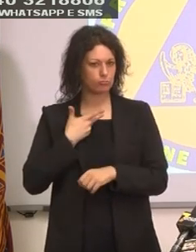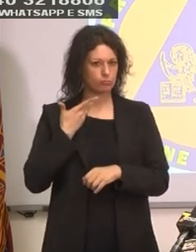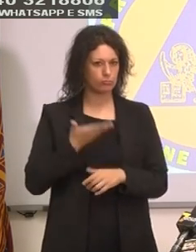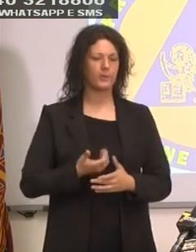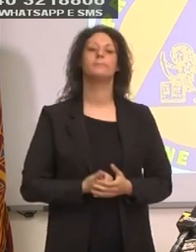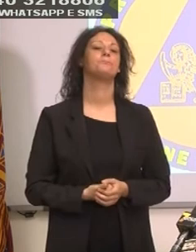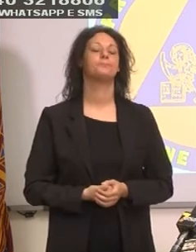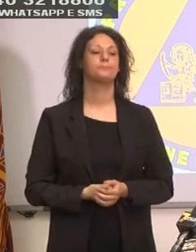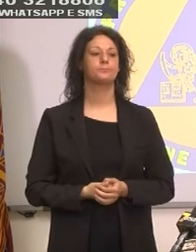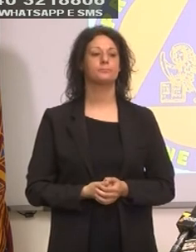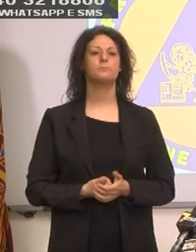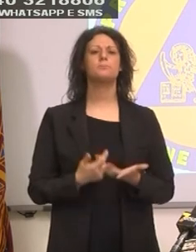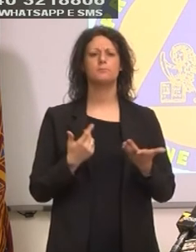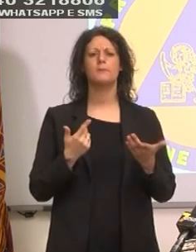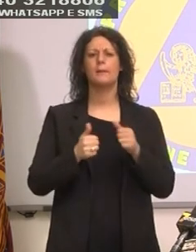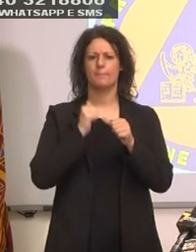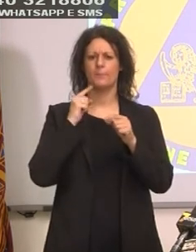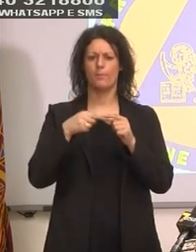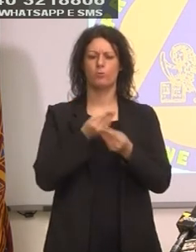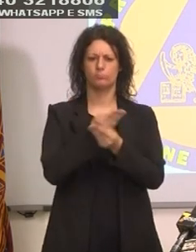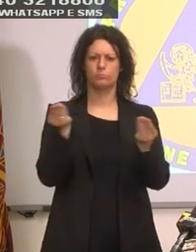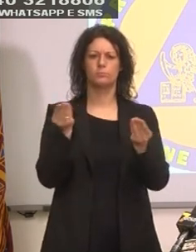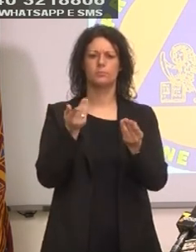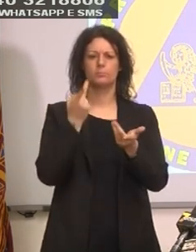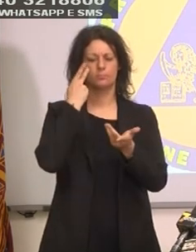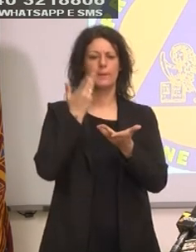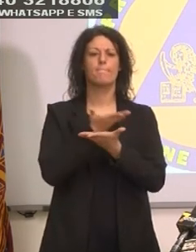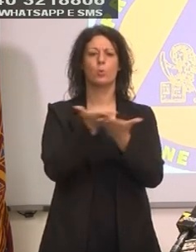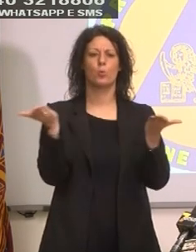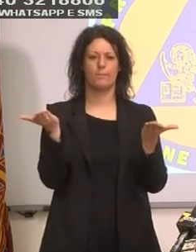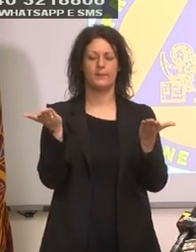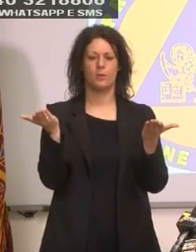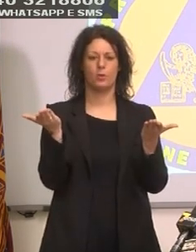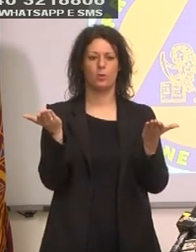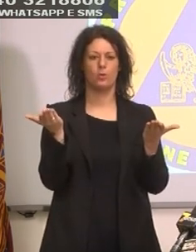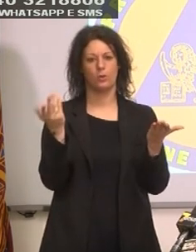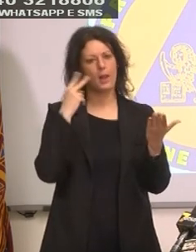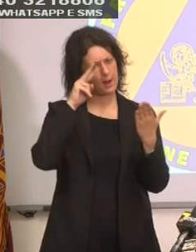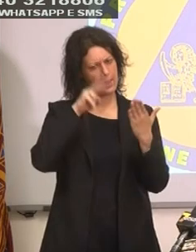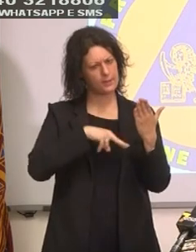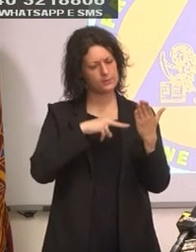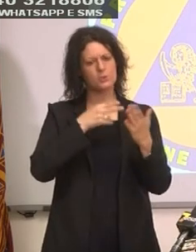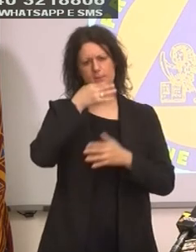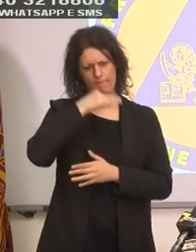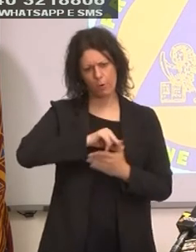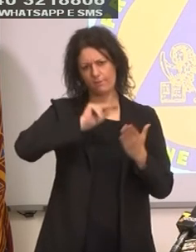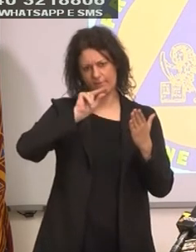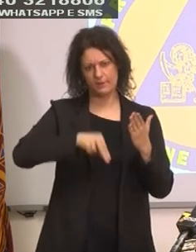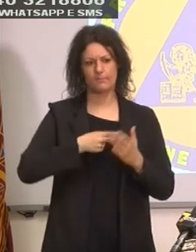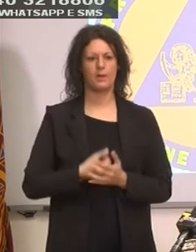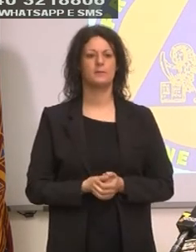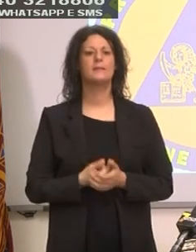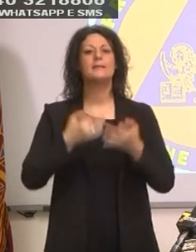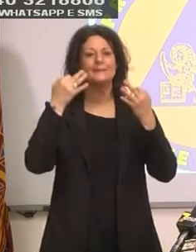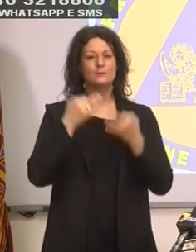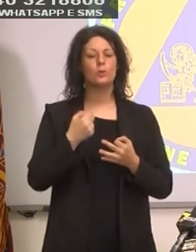Quando decideremo di renderlo pubblico capirete che non è infirmabile. Guarda, se io lo mettessi sopra questo tavolo me lo